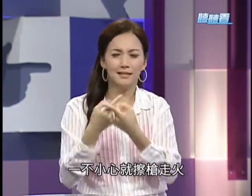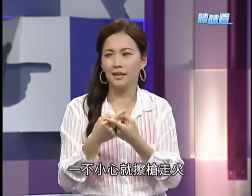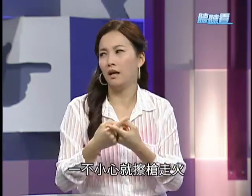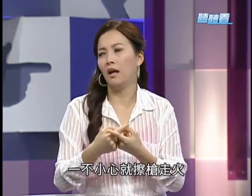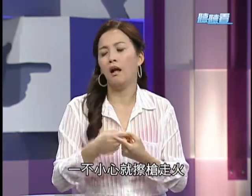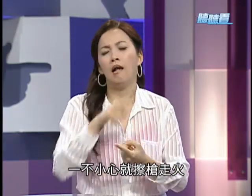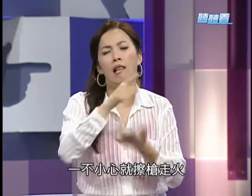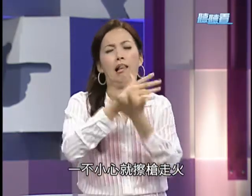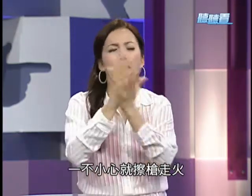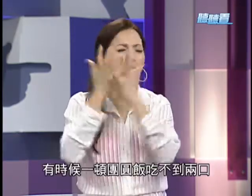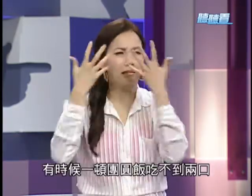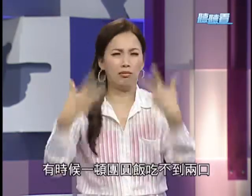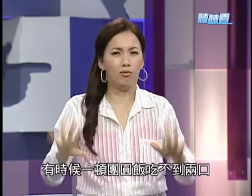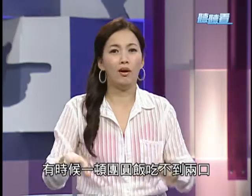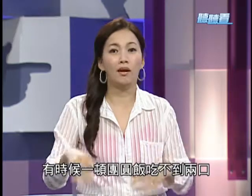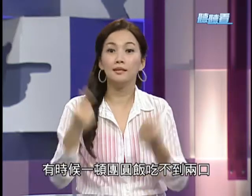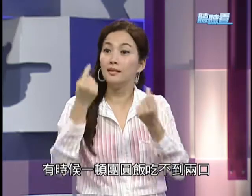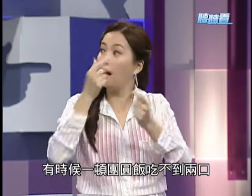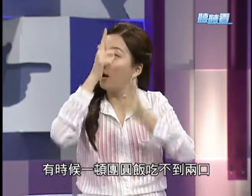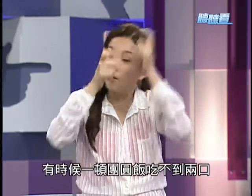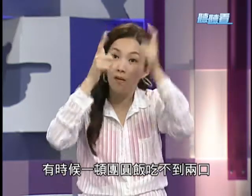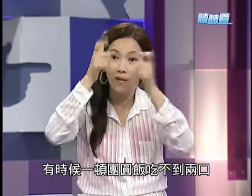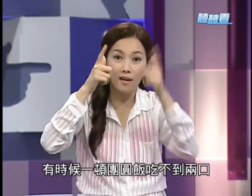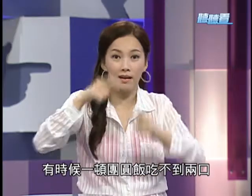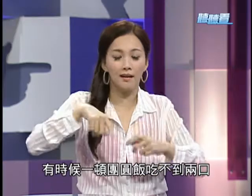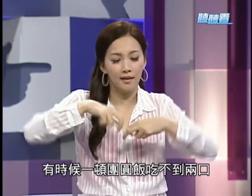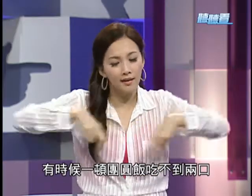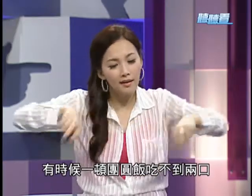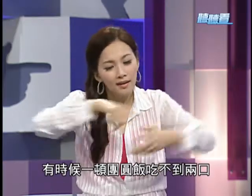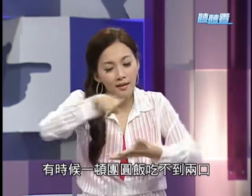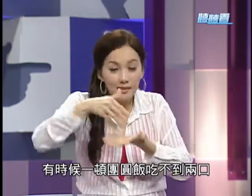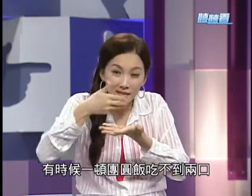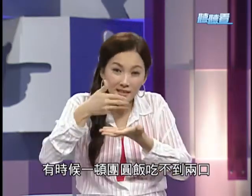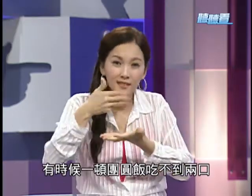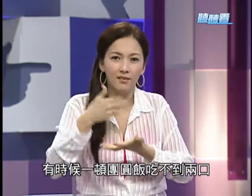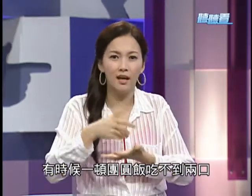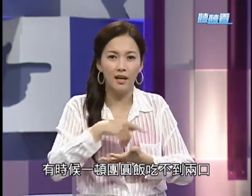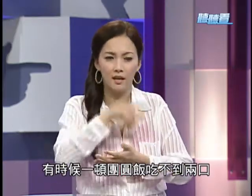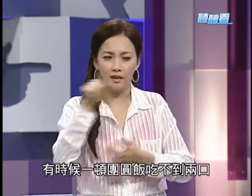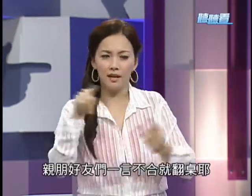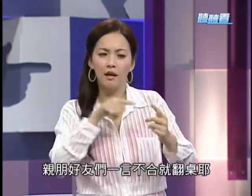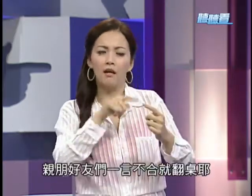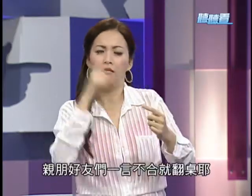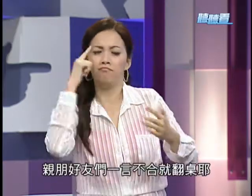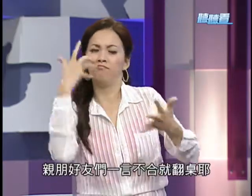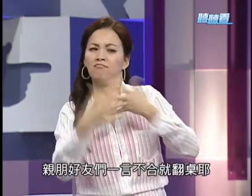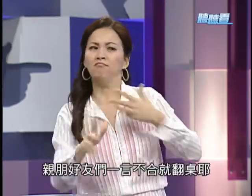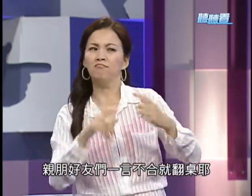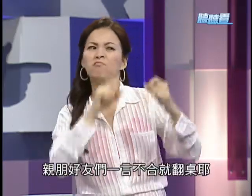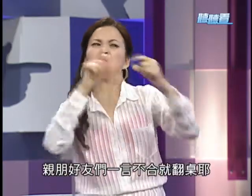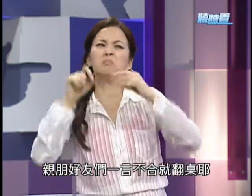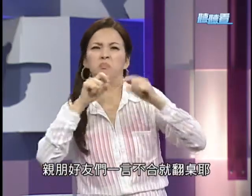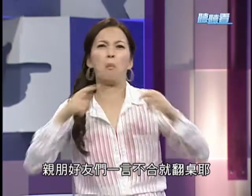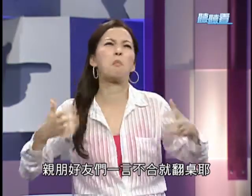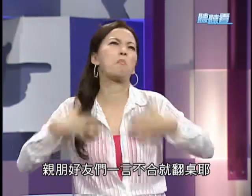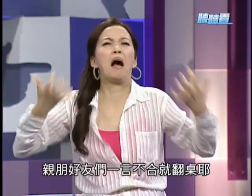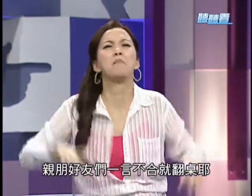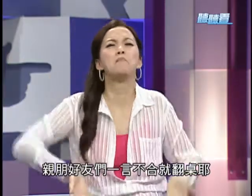火，有时候一顿团圆饭吃不到两口，亲朋好友们呐、一言不合就翻